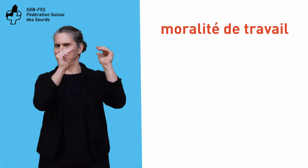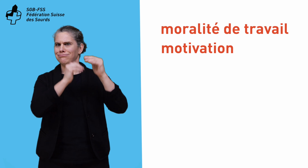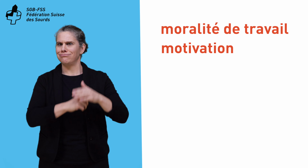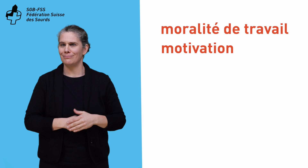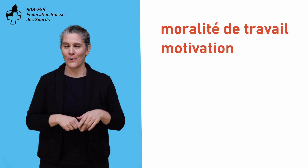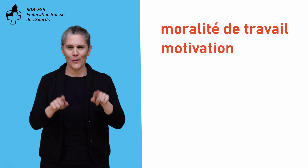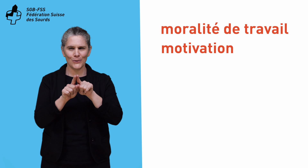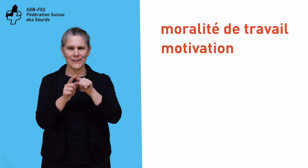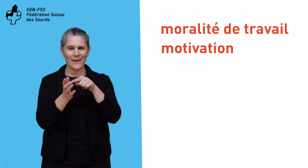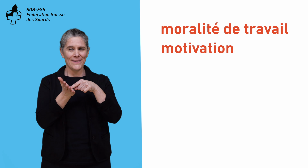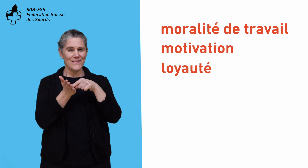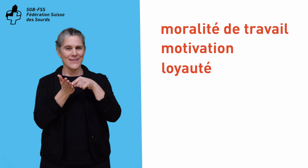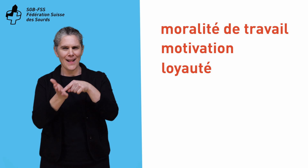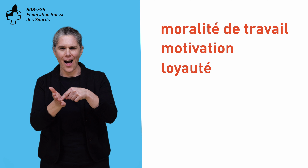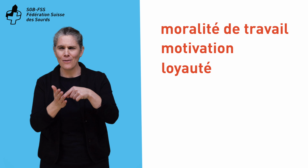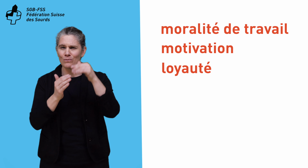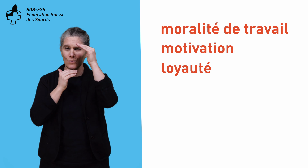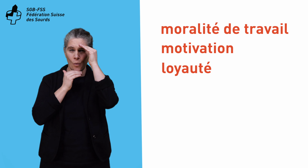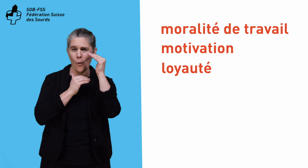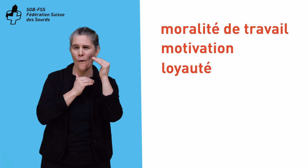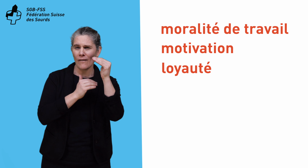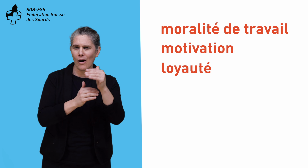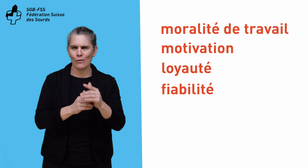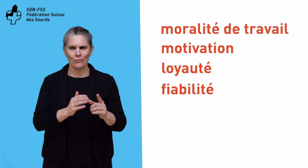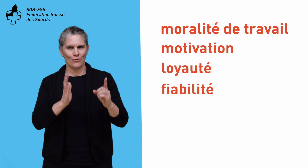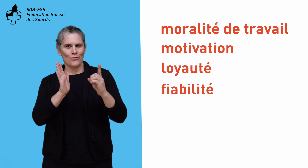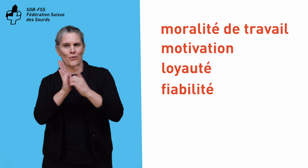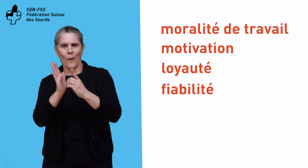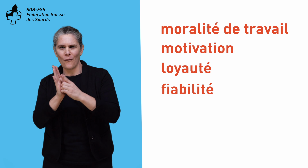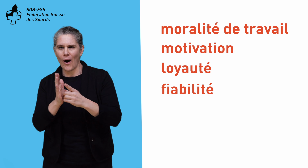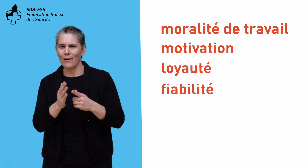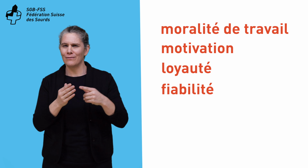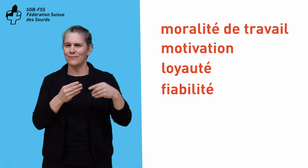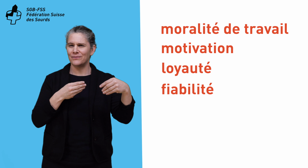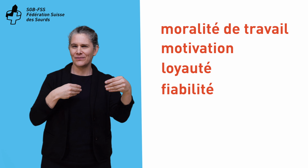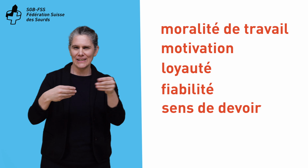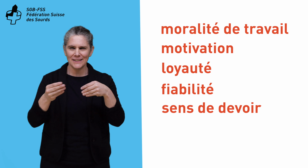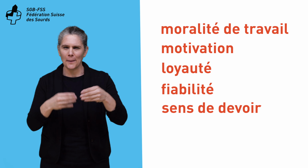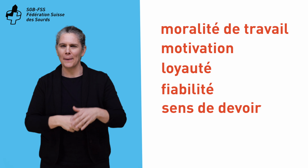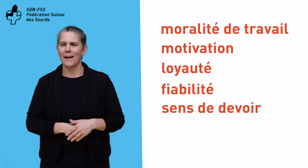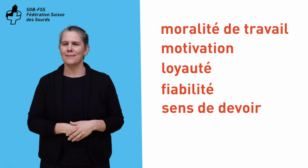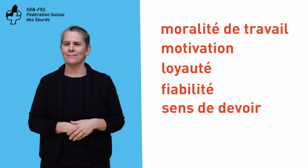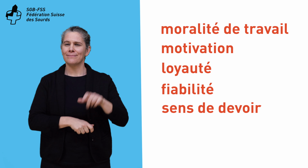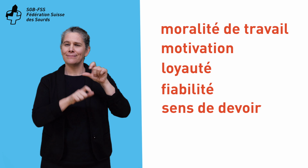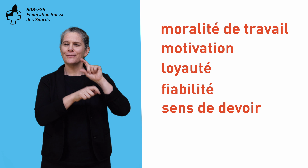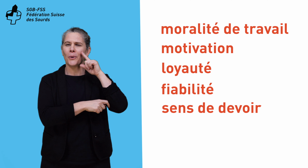motivation élevés, ainsi que la loyauté, la fiabilité, le sens du devoir et la